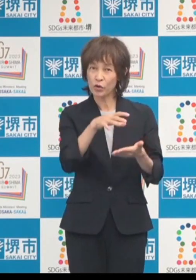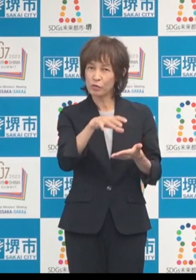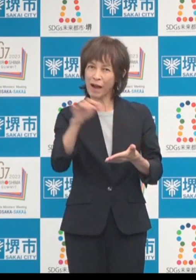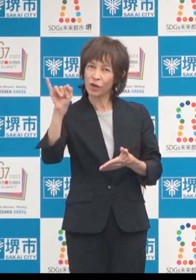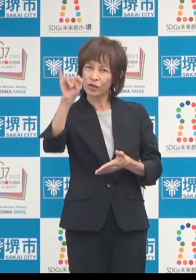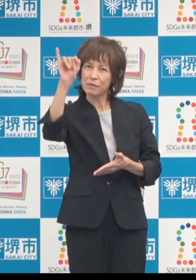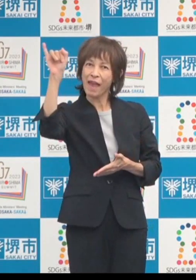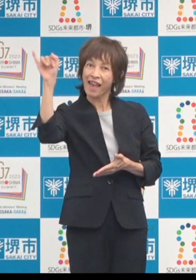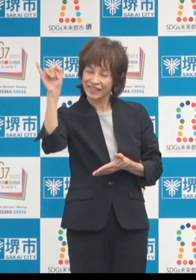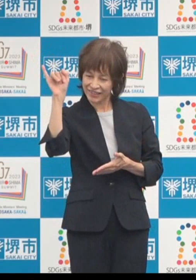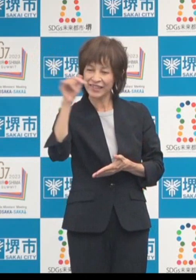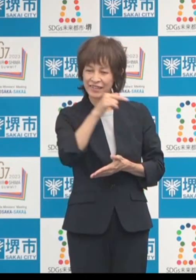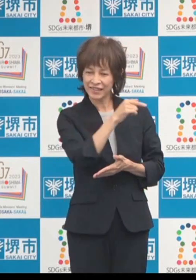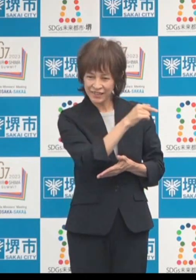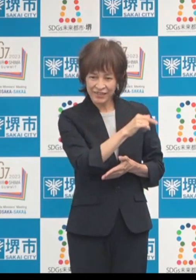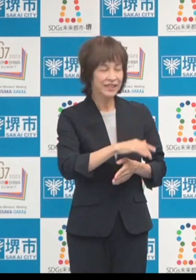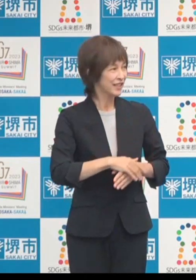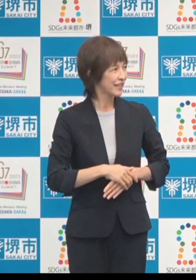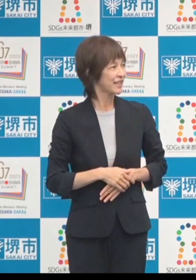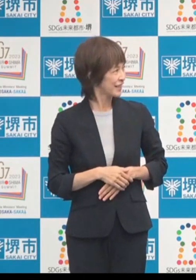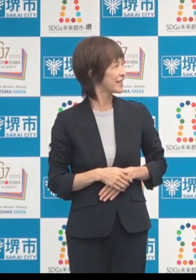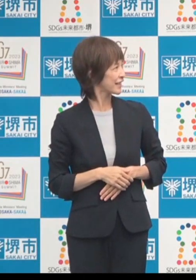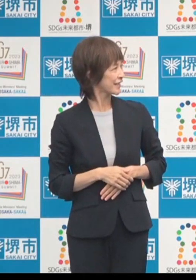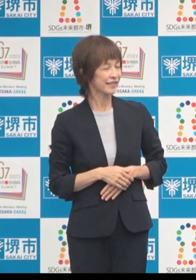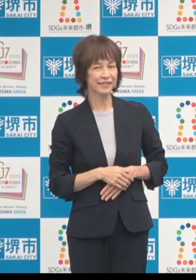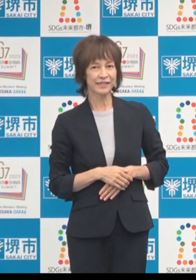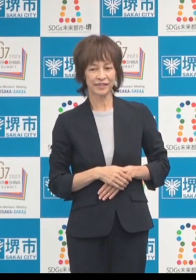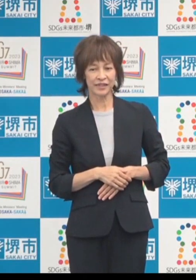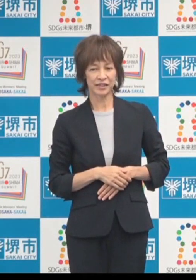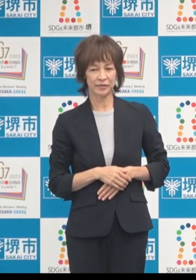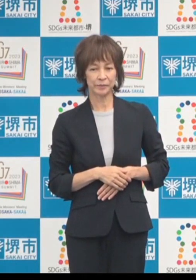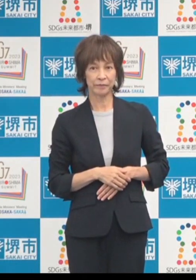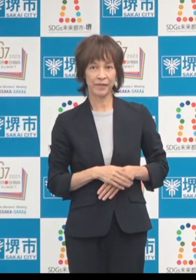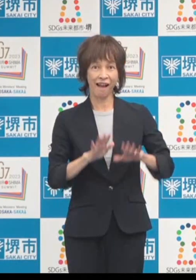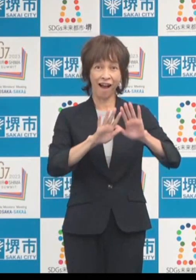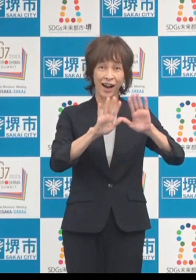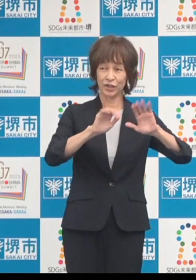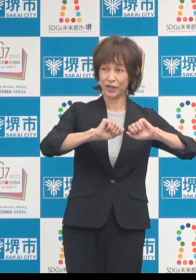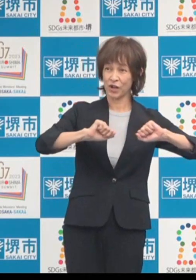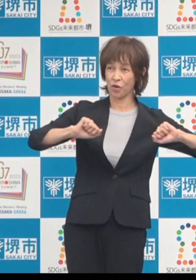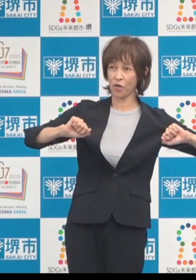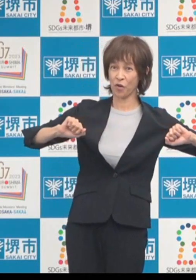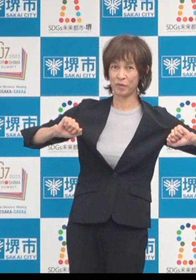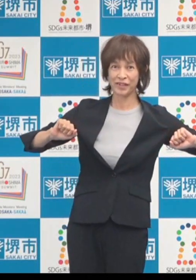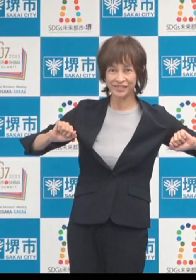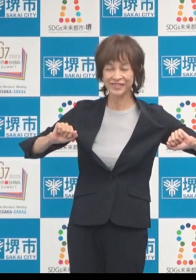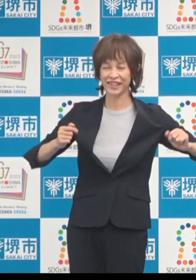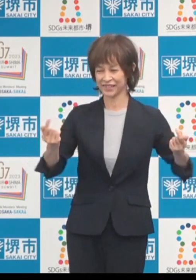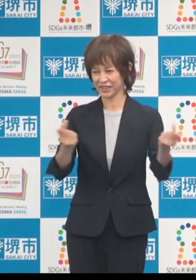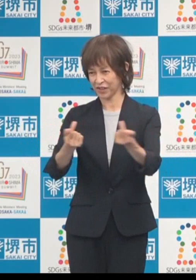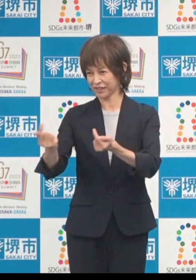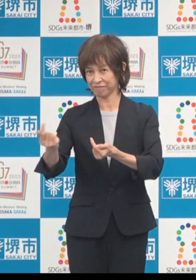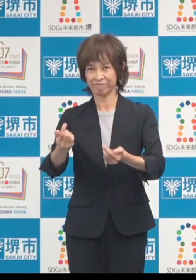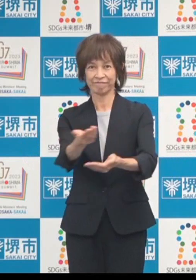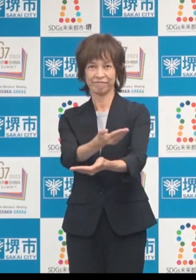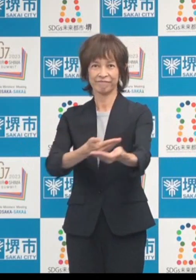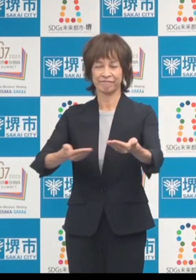ージとか、工事完了後の写真ですかね。はい、このような明るい広々した空間になっています